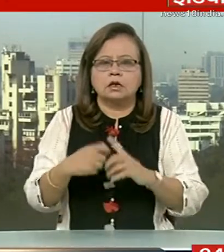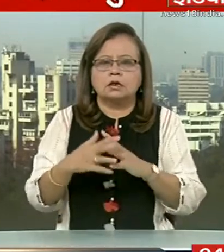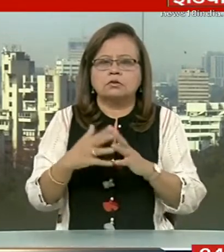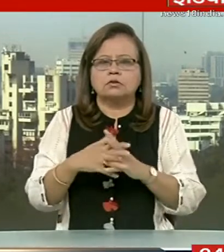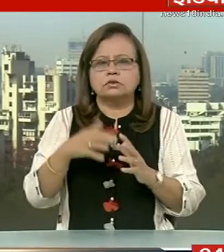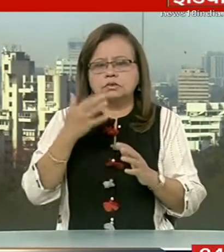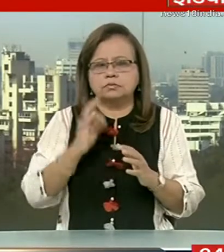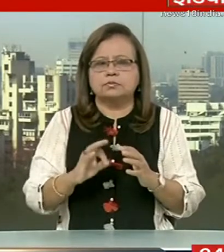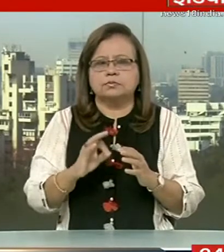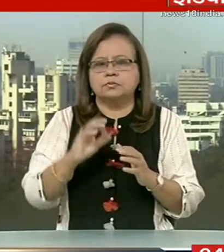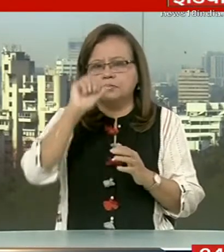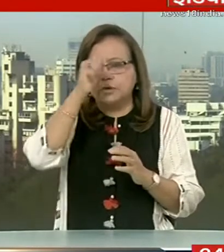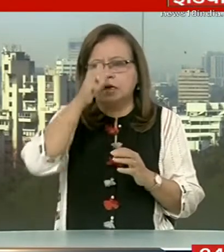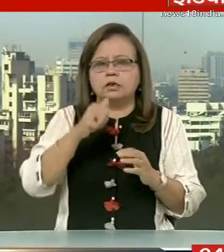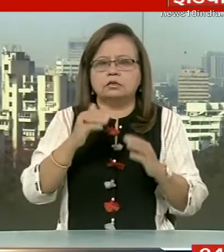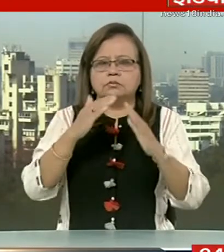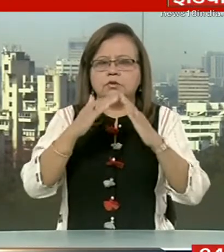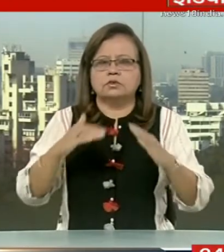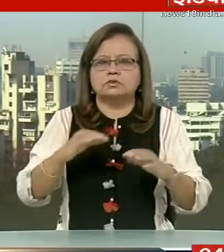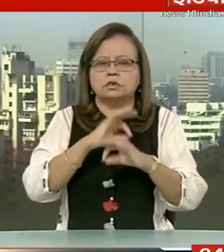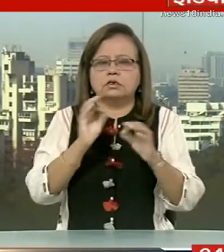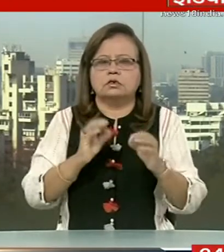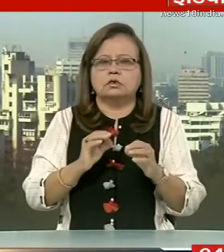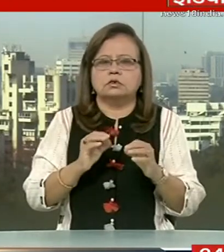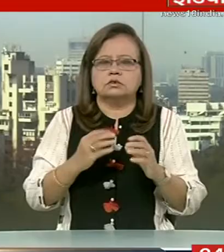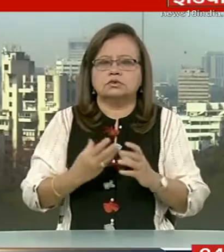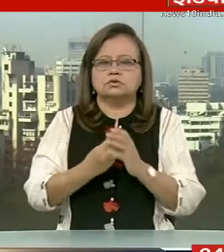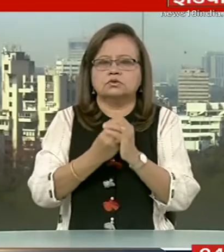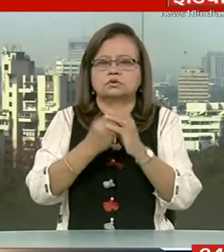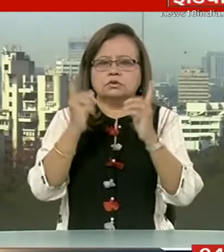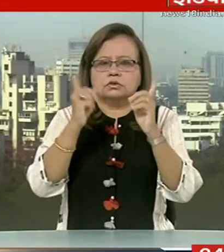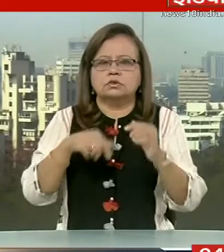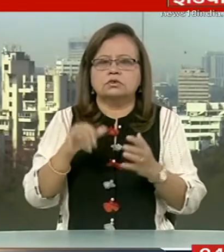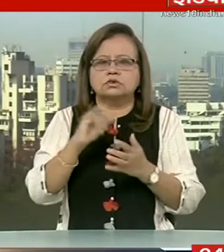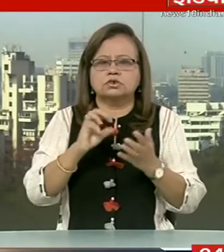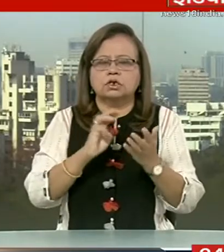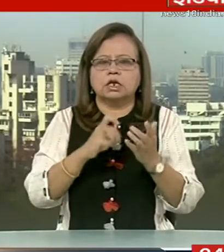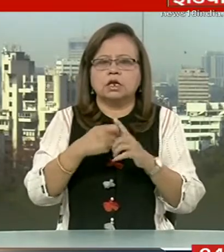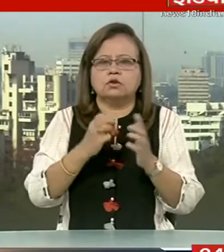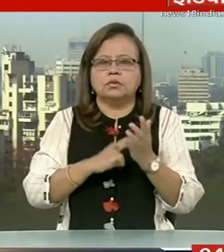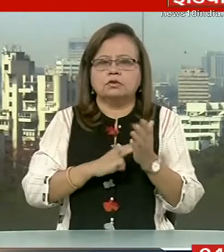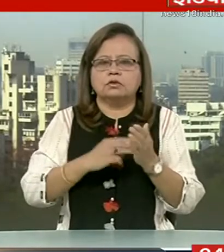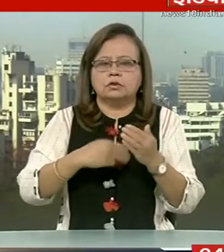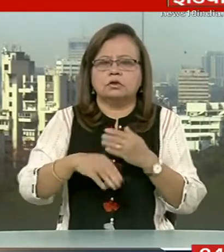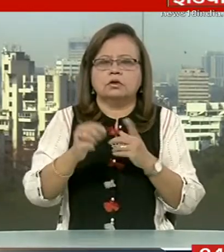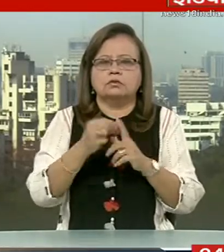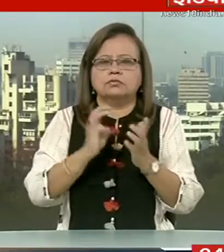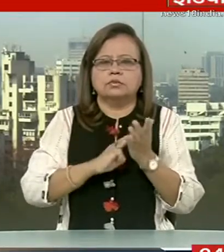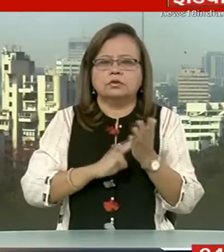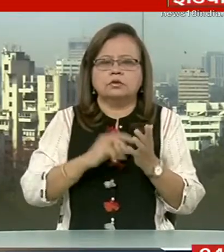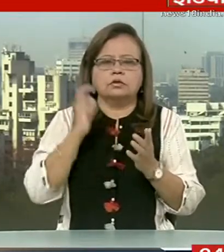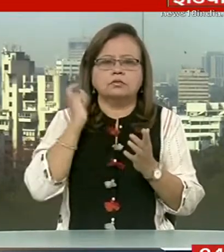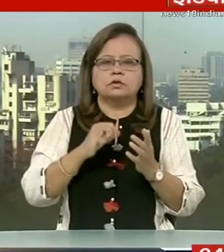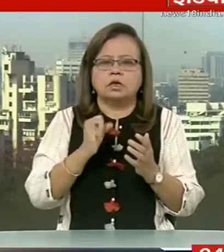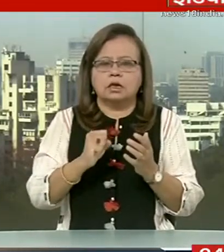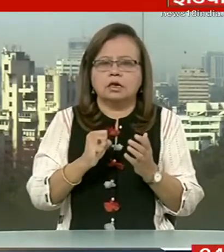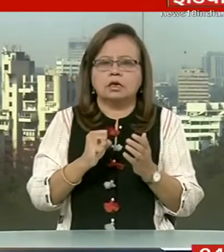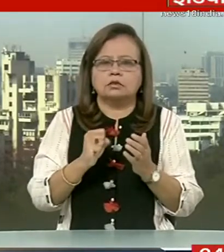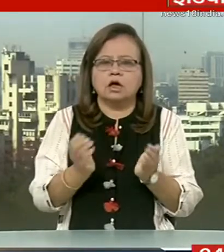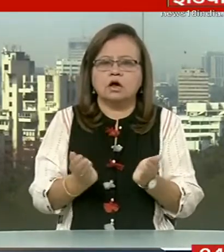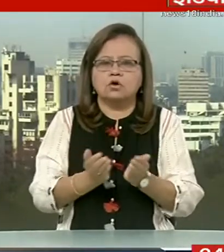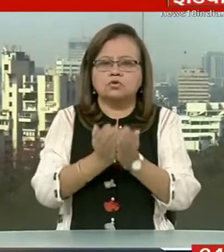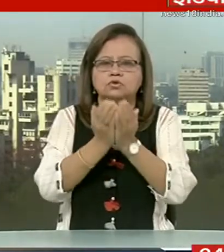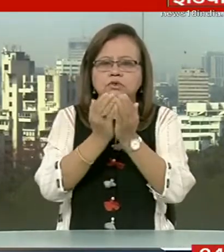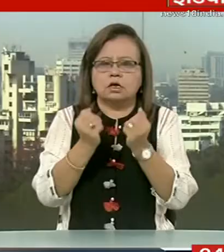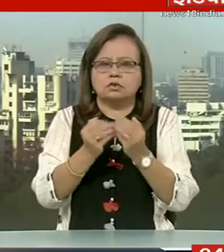हो केवड़िया में इस पेस्ट भारत भवन से लेकर स्टैचू आफ यूनिटी की छह किलोमीटर की दूरी तय करने के लिए उम्र मोदी ने एकता क्रूस